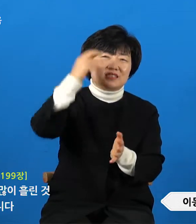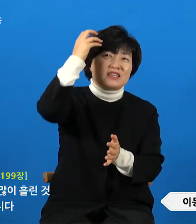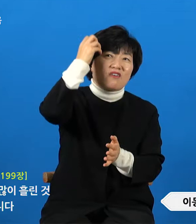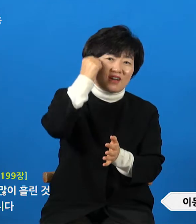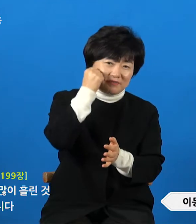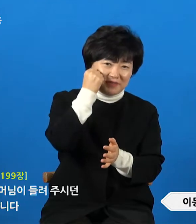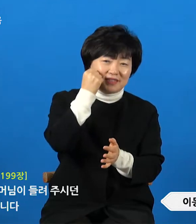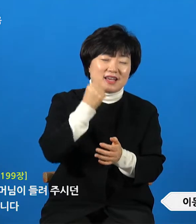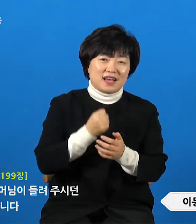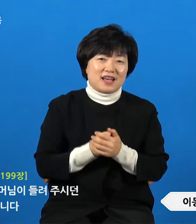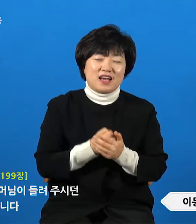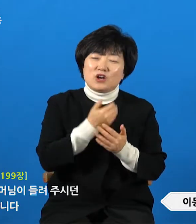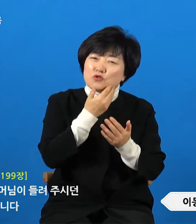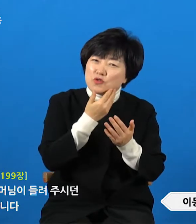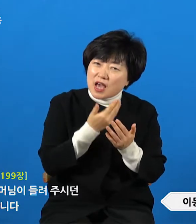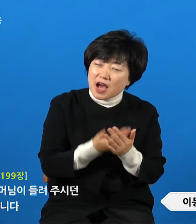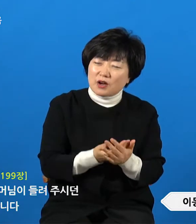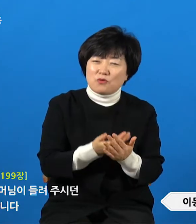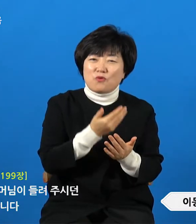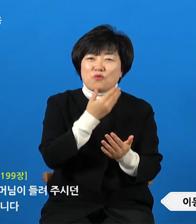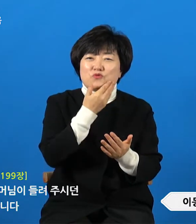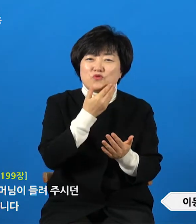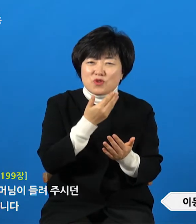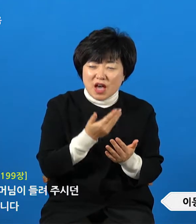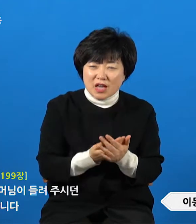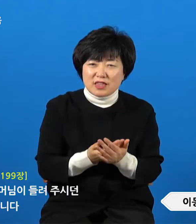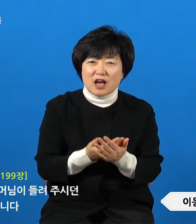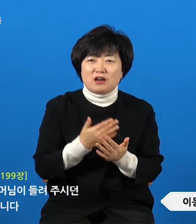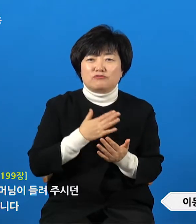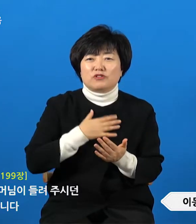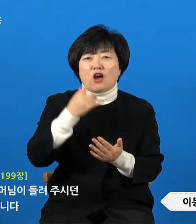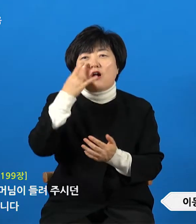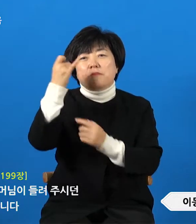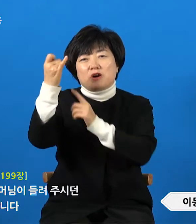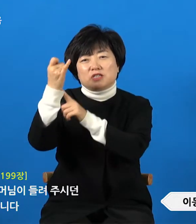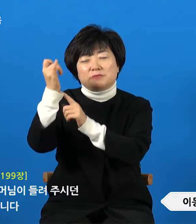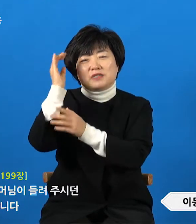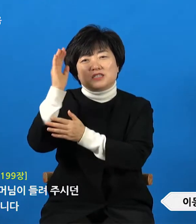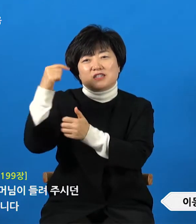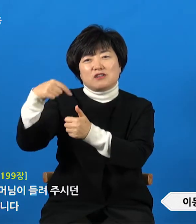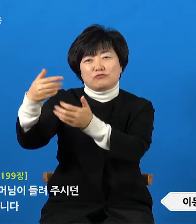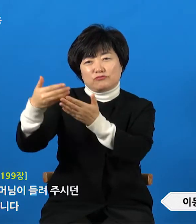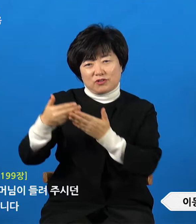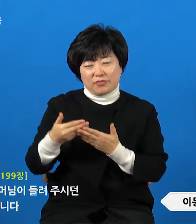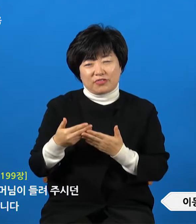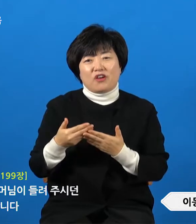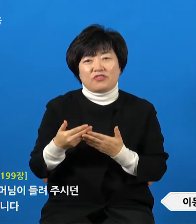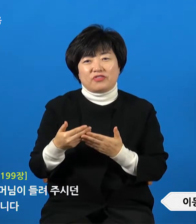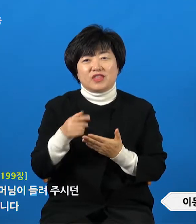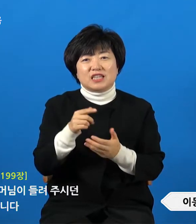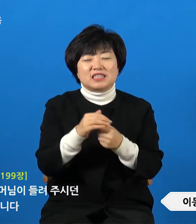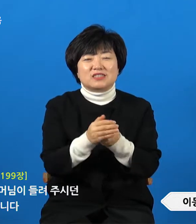후렴에 귀하고 귀하다 우리 어머님이 들려주시던 이 성경 심히